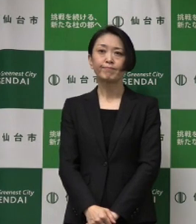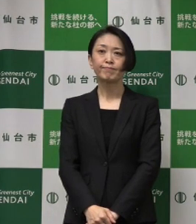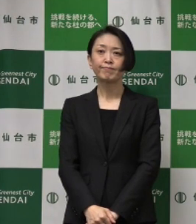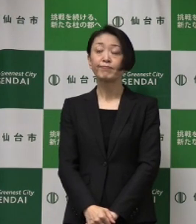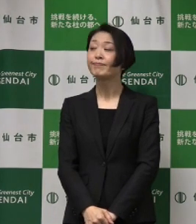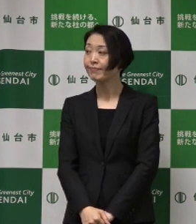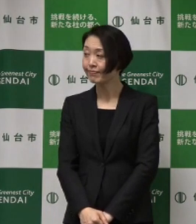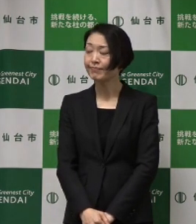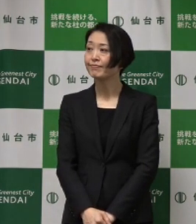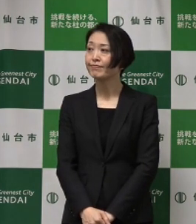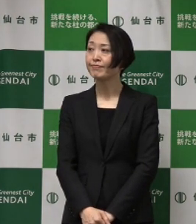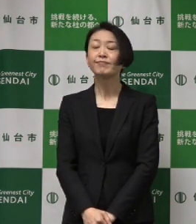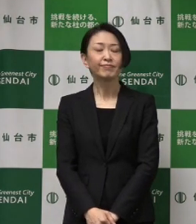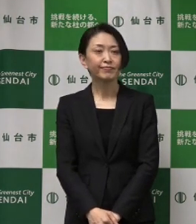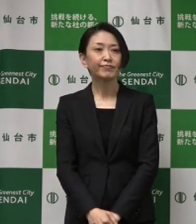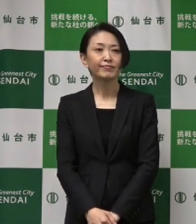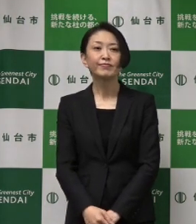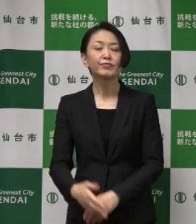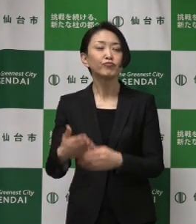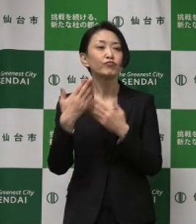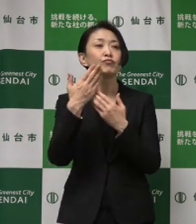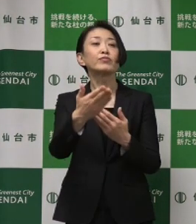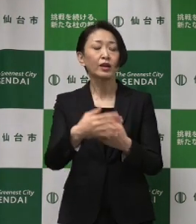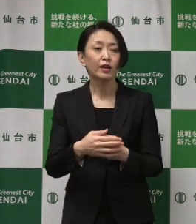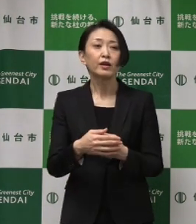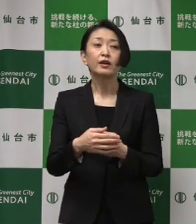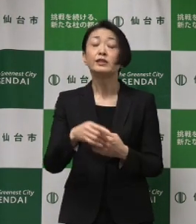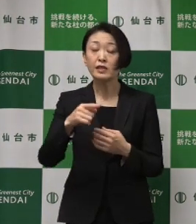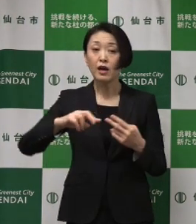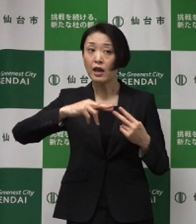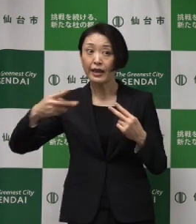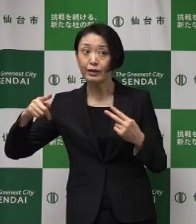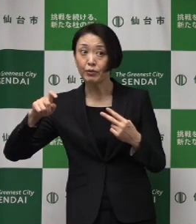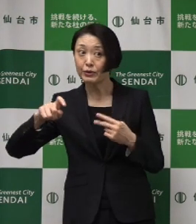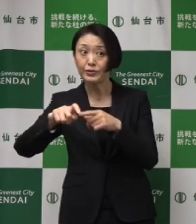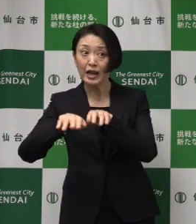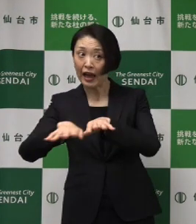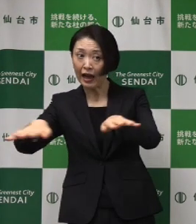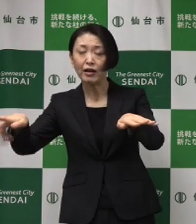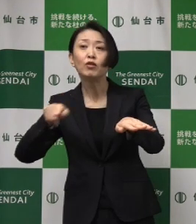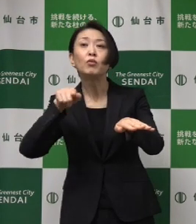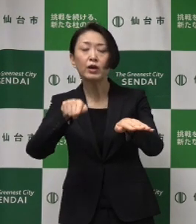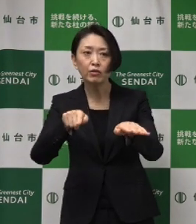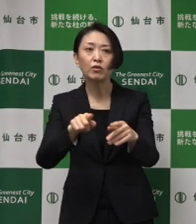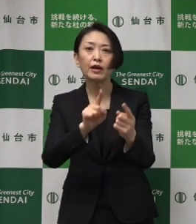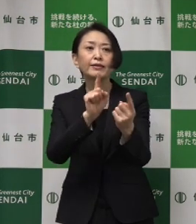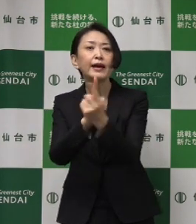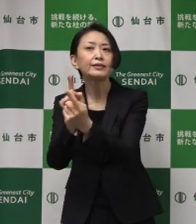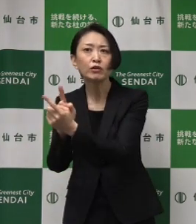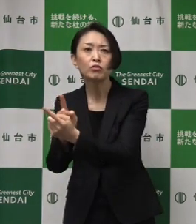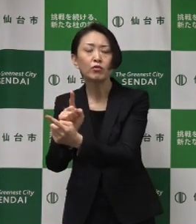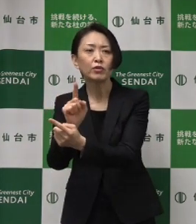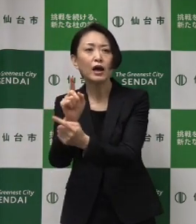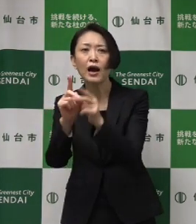なんかそれに、対策といったら難しいことになると思うんですが、その変異株に対するそのこれからの課